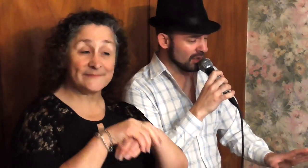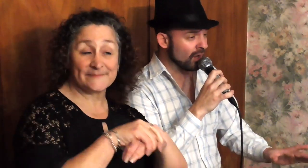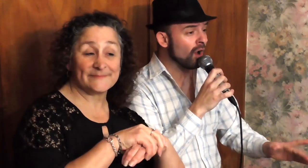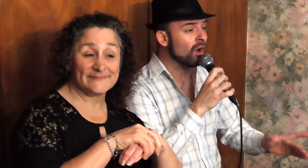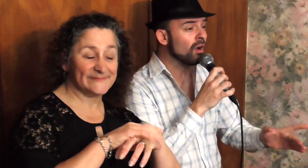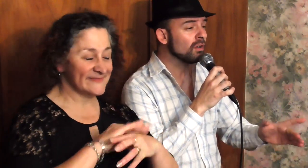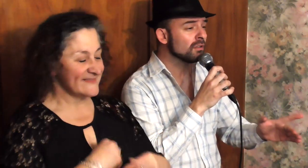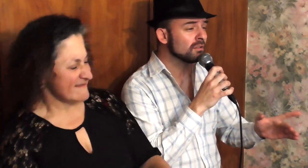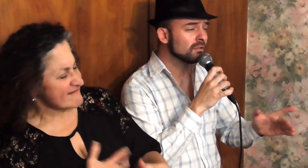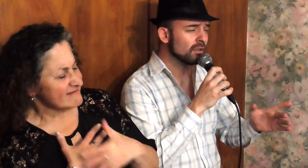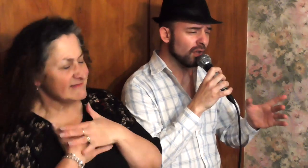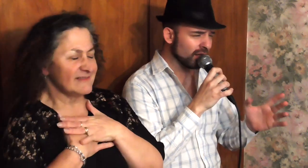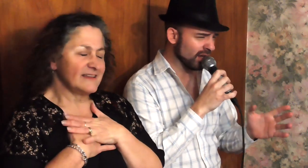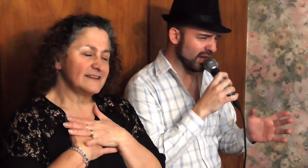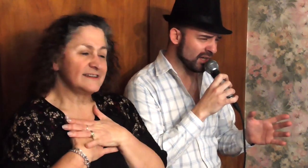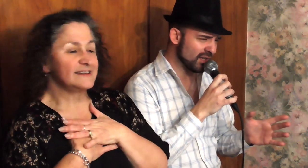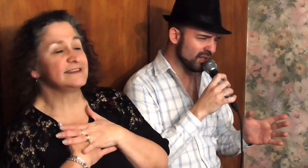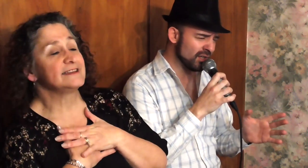Amigo